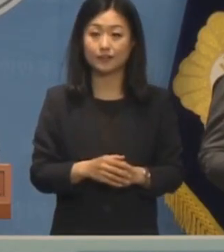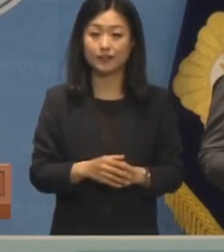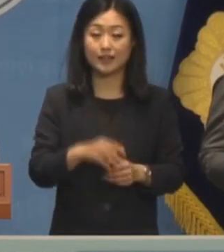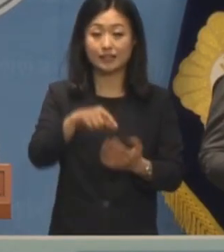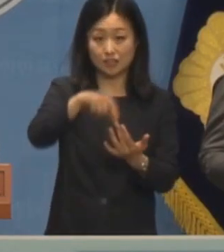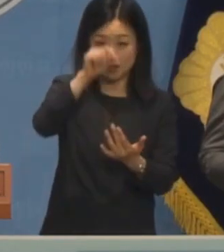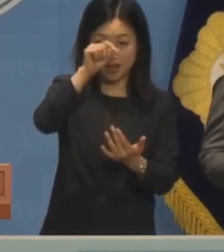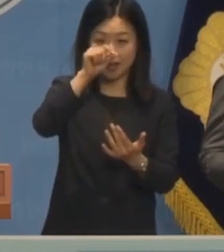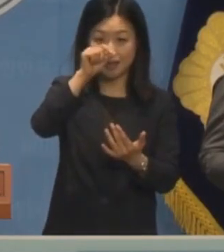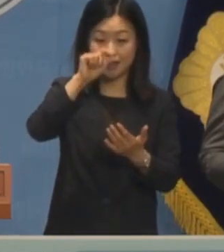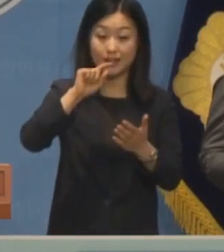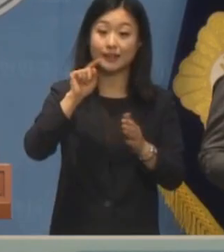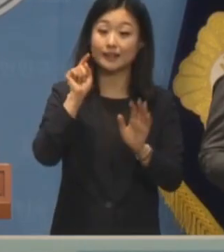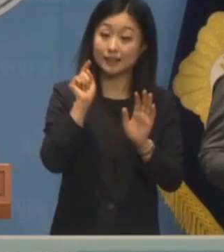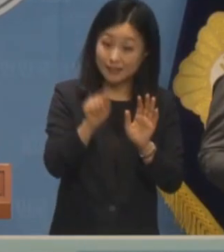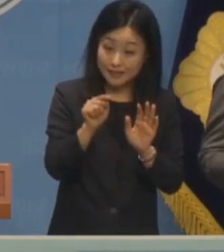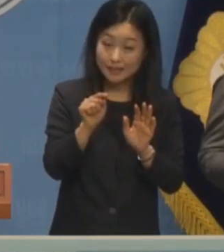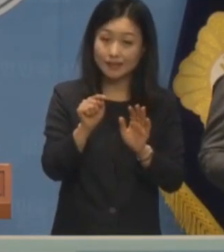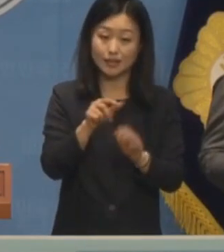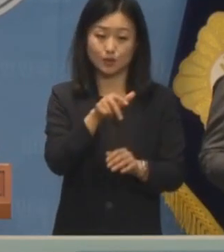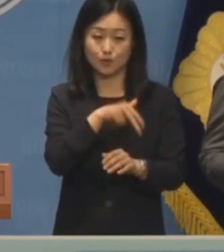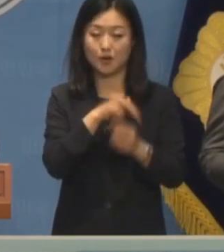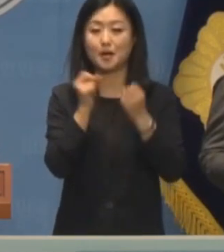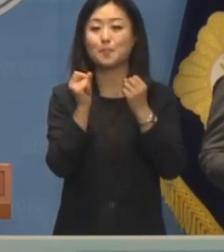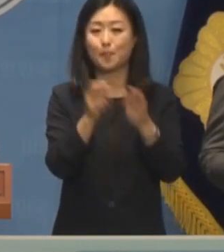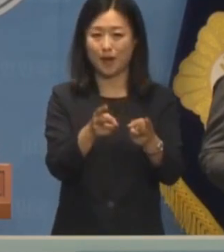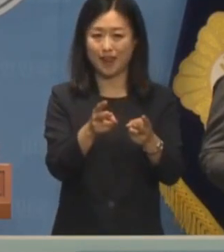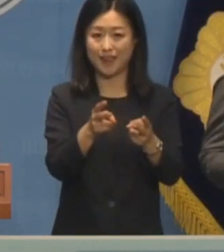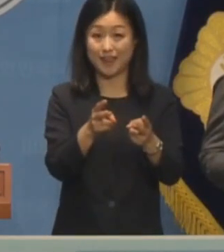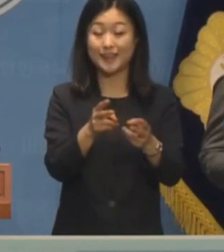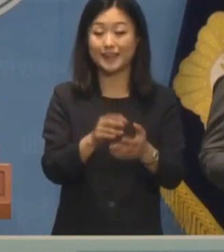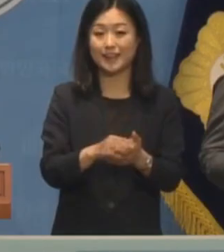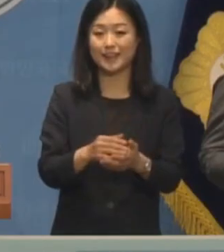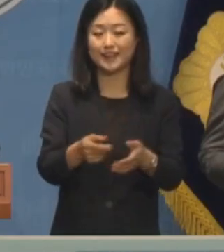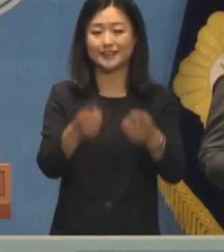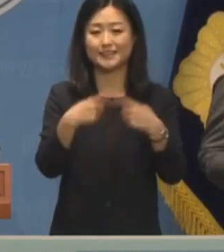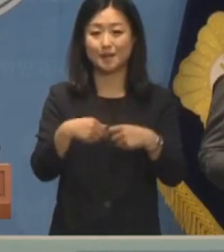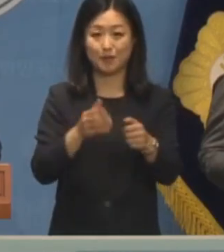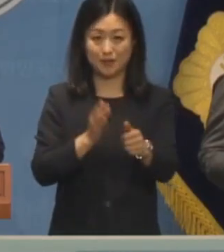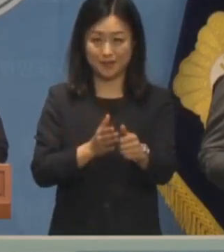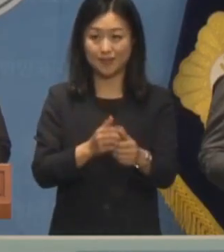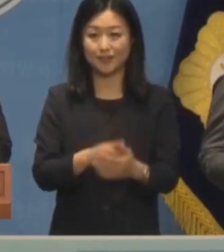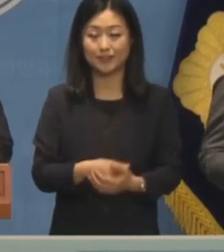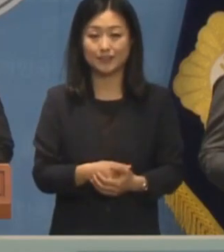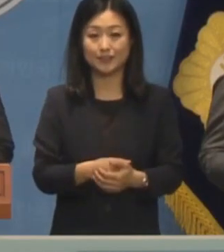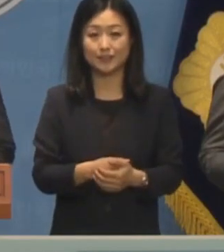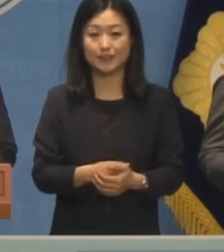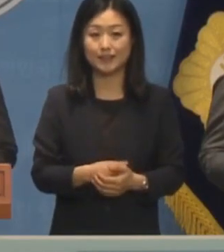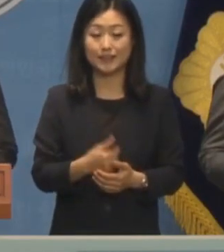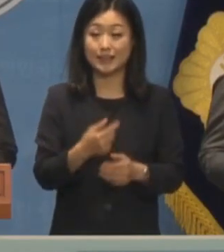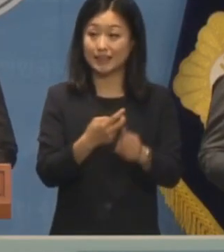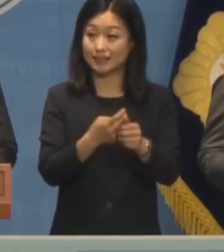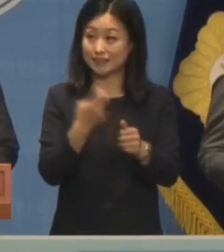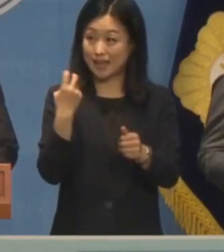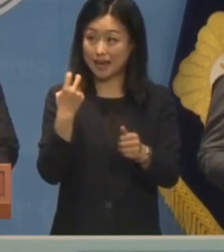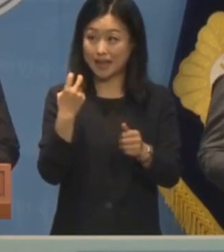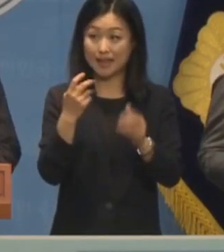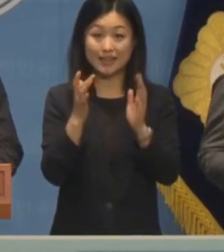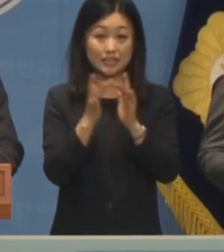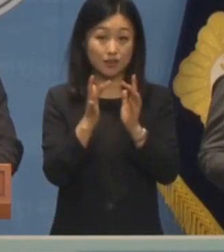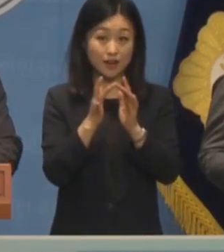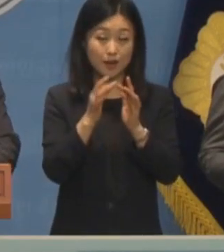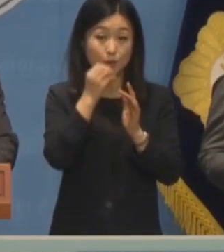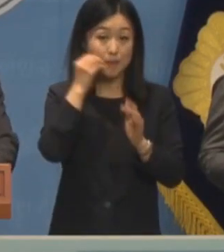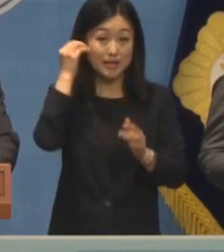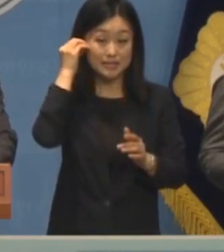선택을 하시고 지역구 국회의원들에게 보내는 서명에 동참하실 수 있습니다. 지난 탄핵명 사이트 여러분들 다